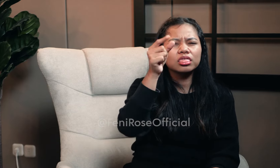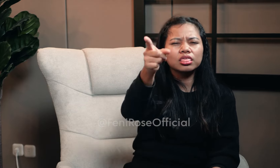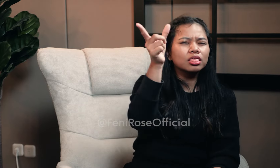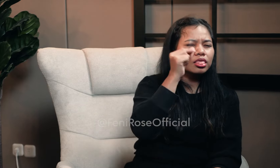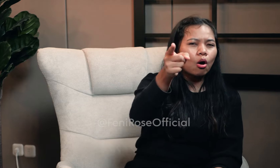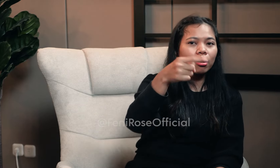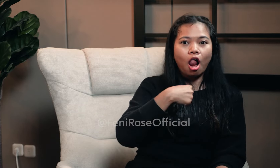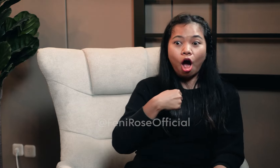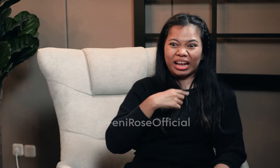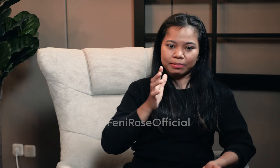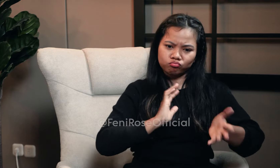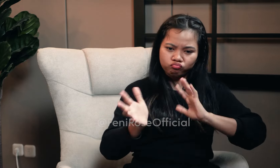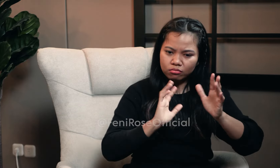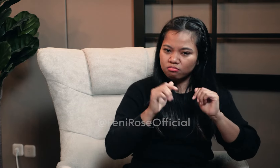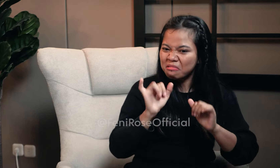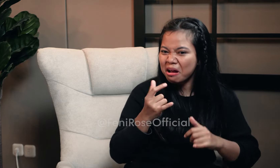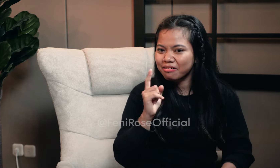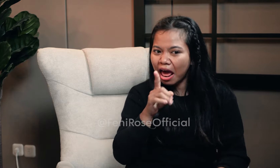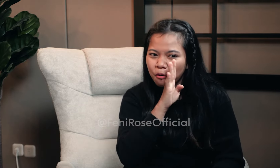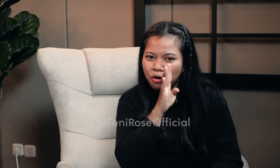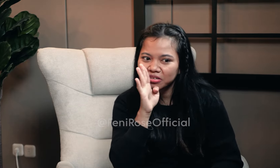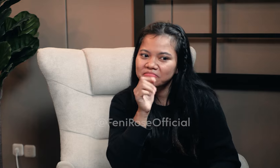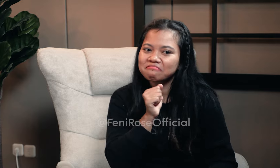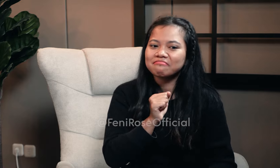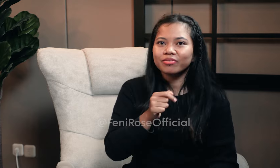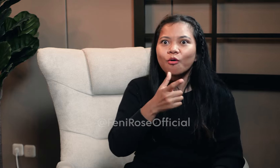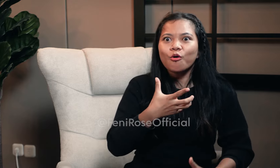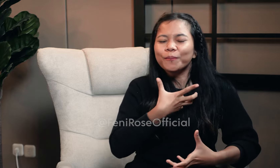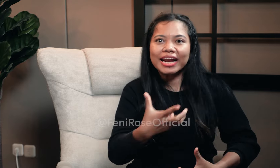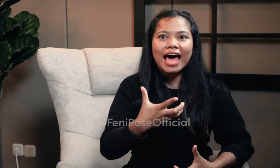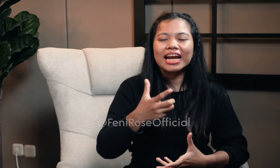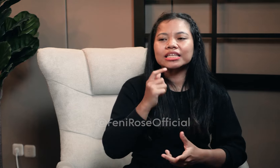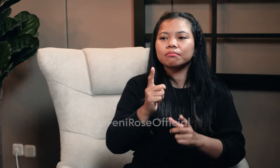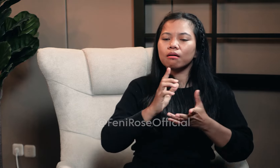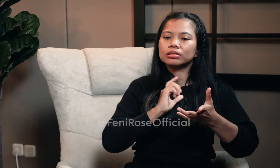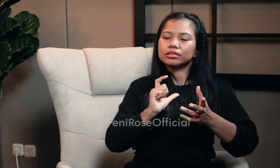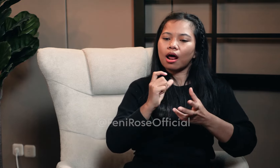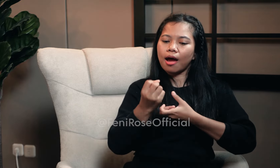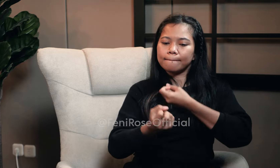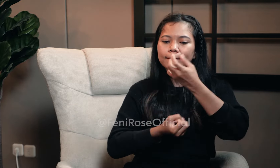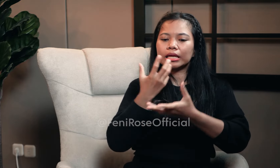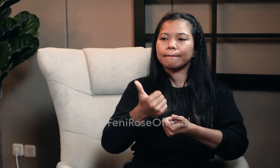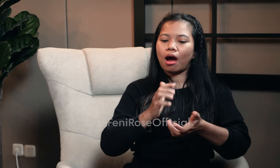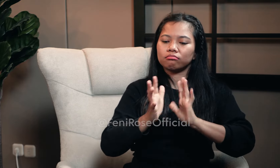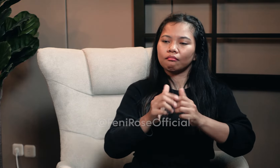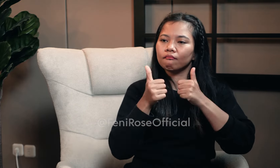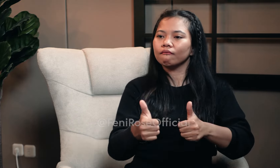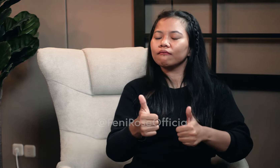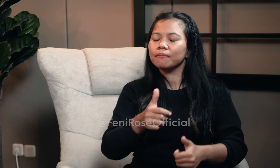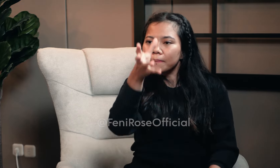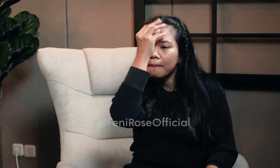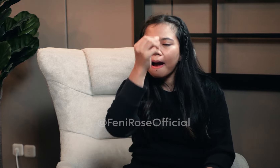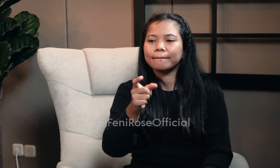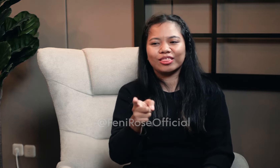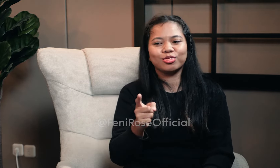eh ada beberapa juru bahasa syarat me mengekspresikannya seperti ngantuk kayak gitu kan Ya udah jadi teman-teman juga ikut ngantuk nah